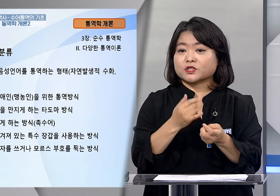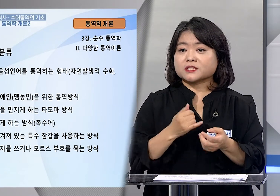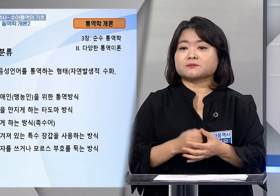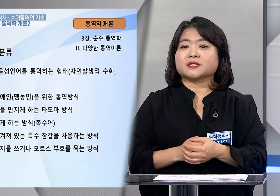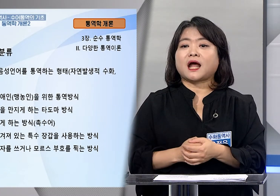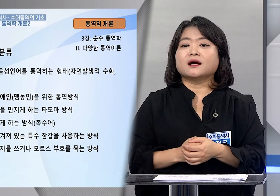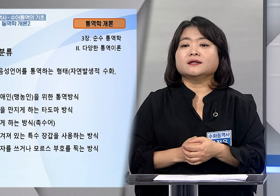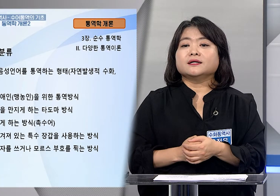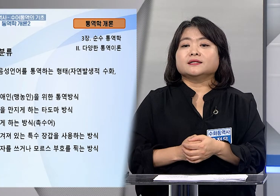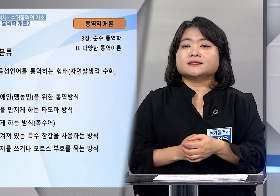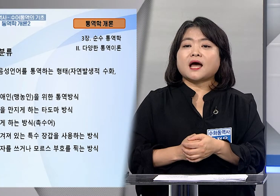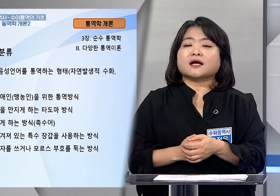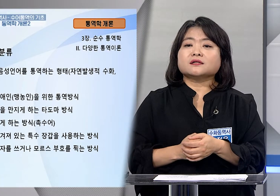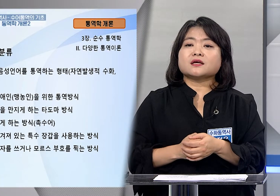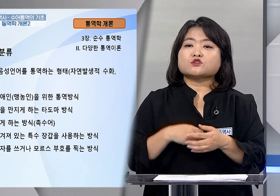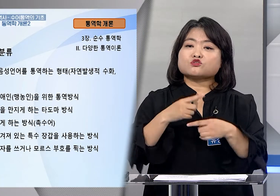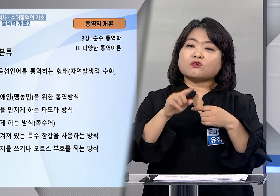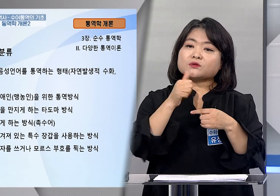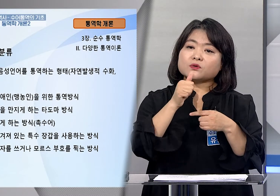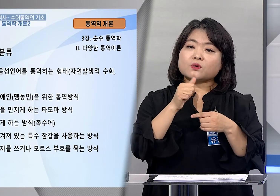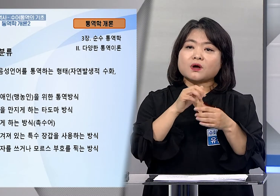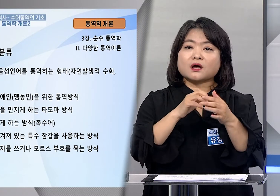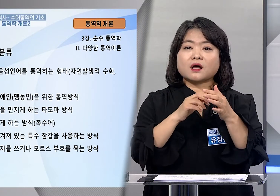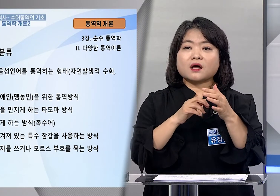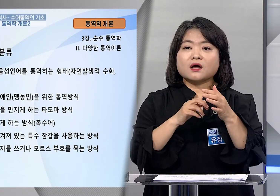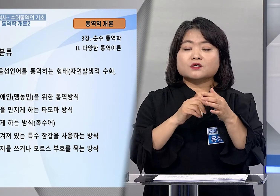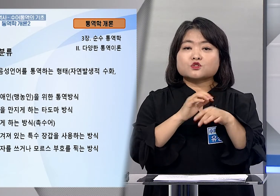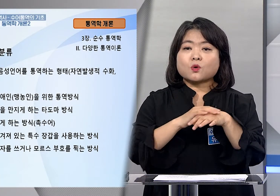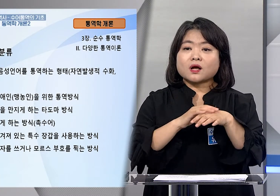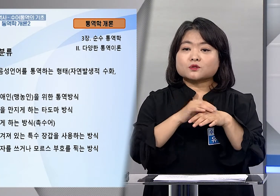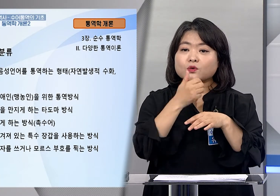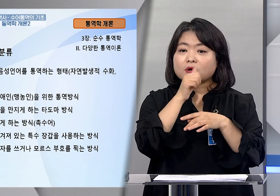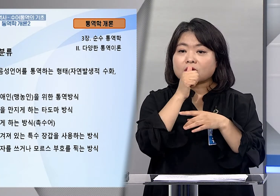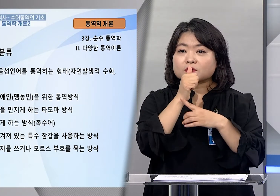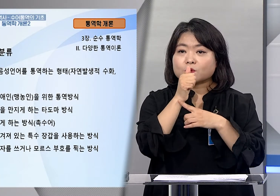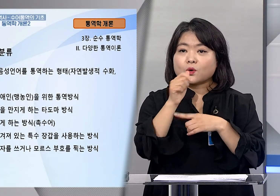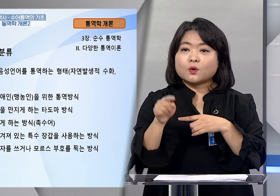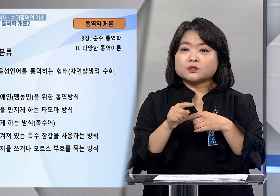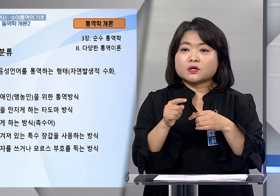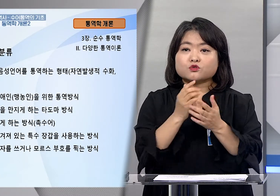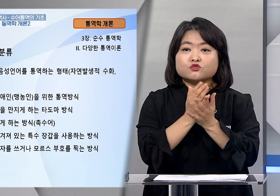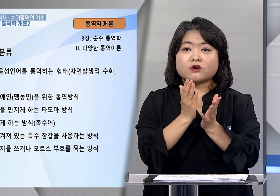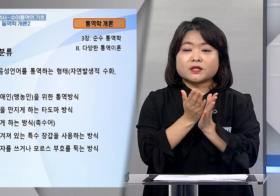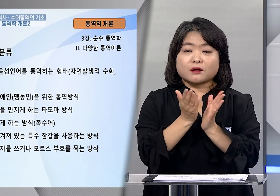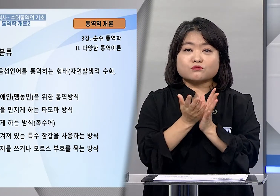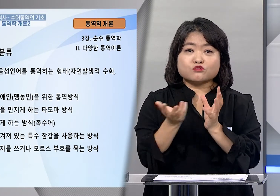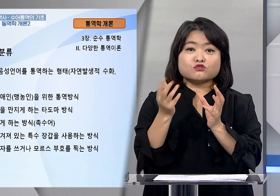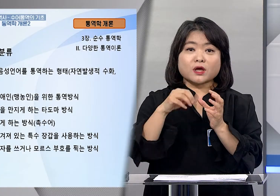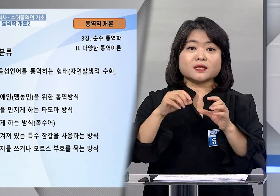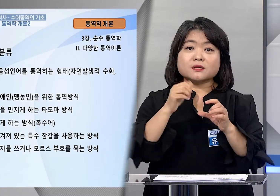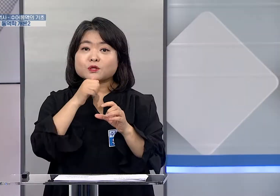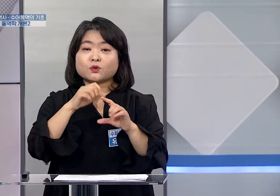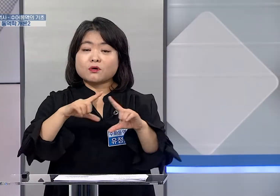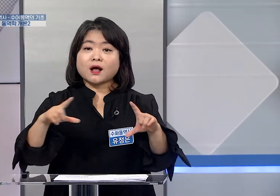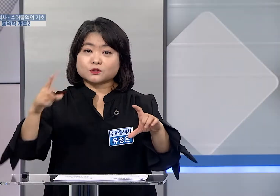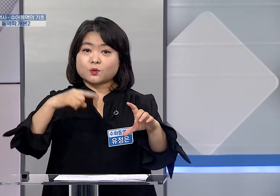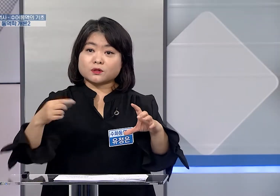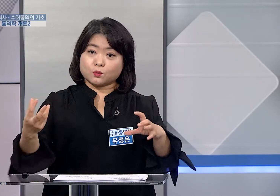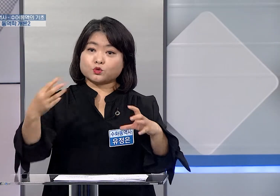있겠습니다. 이렇게 해서 수화 통역과 촉각 통역도 유형에 따른 분류로 일반 통역학 소개도 모두